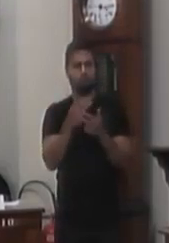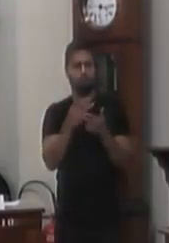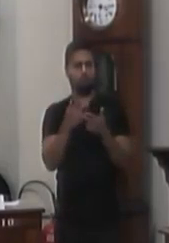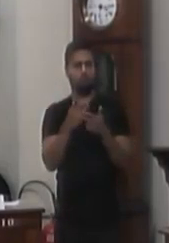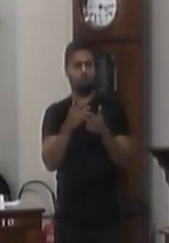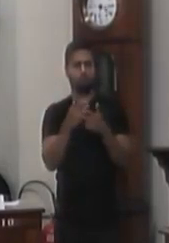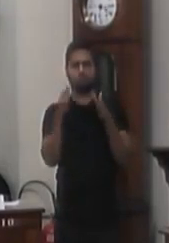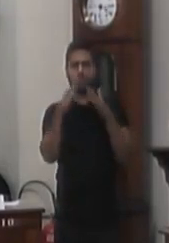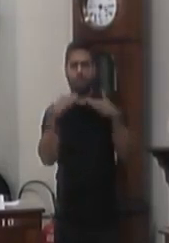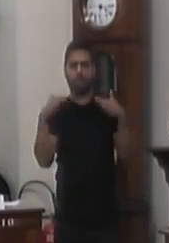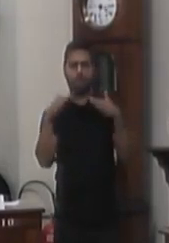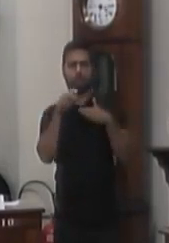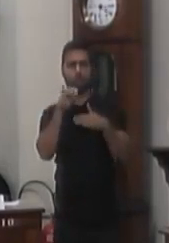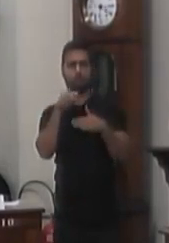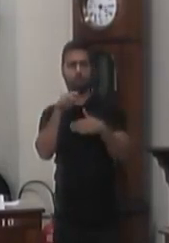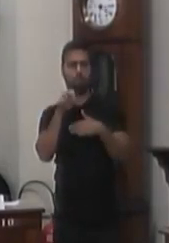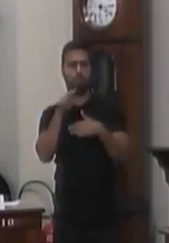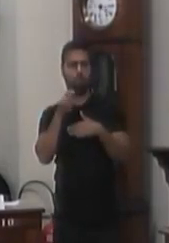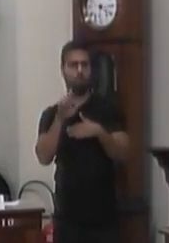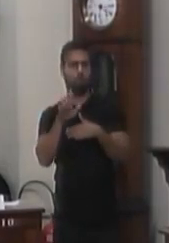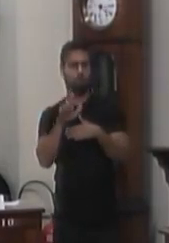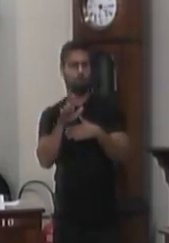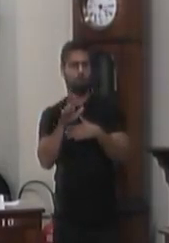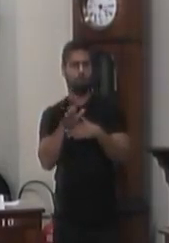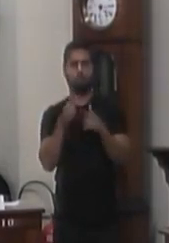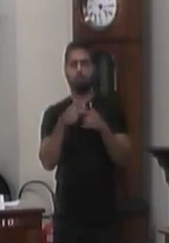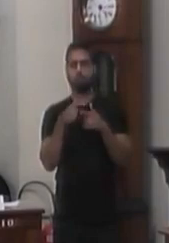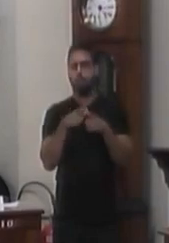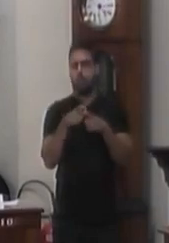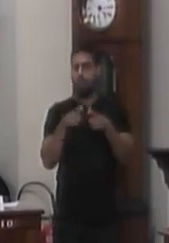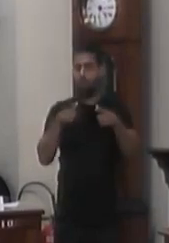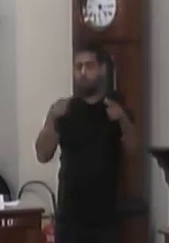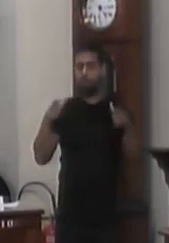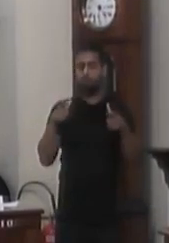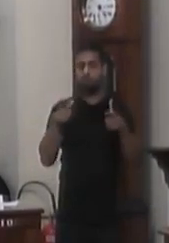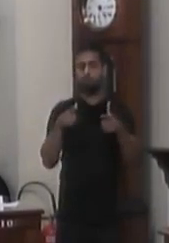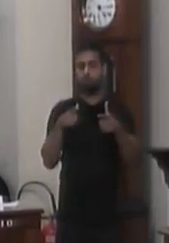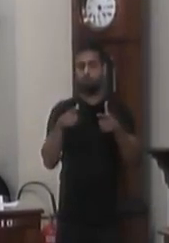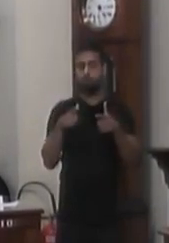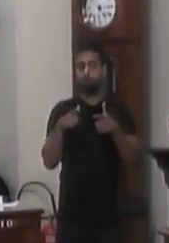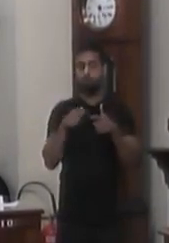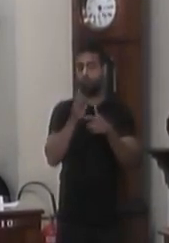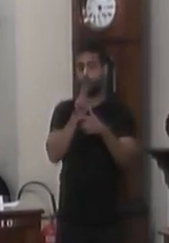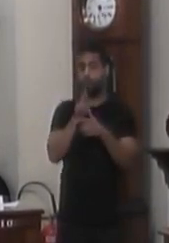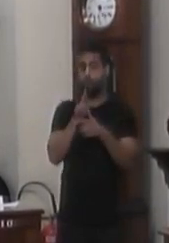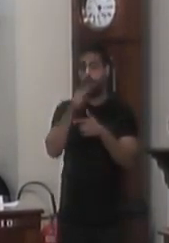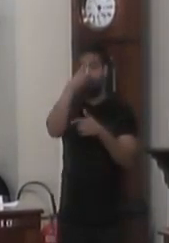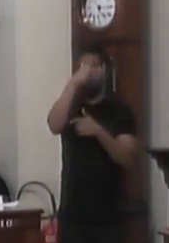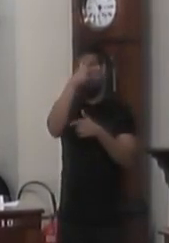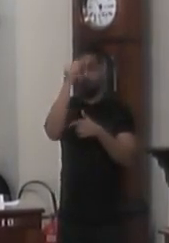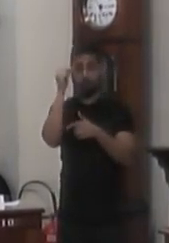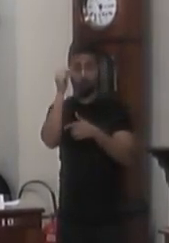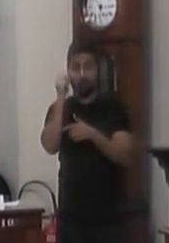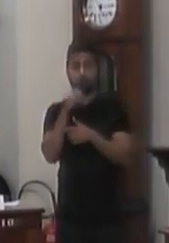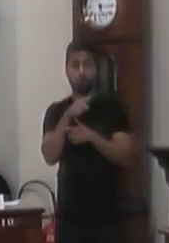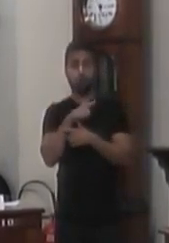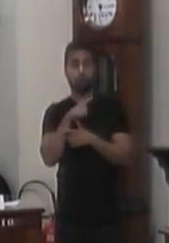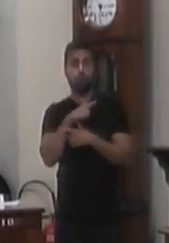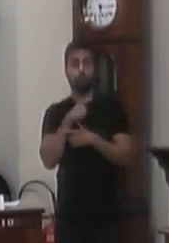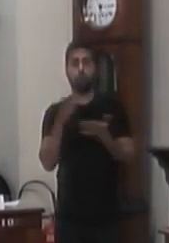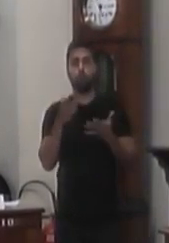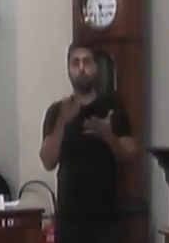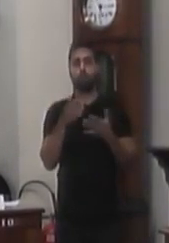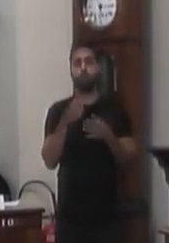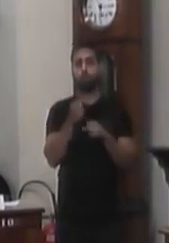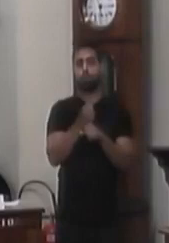Imóvel? Comprou algum bem, algum imóvel para ter aumentado esse patrimônio nesse valor? A prefeitura teve agora, no final do